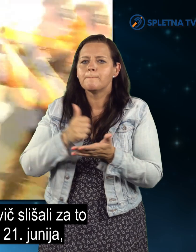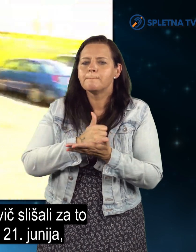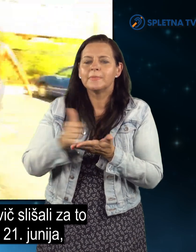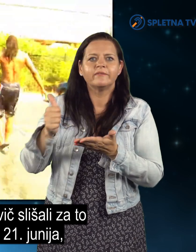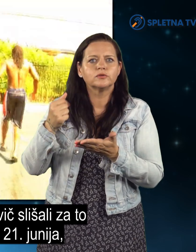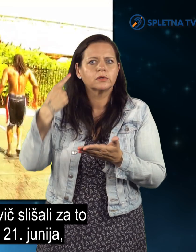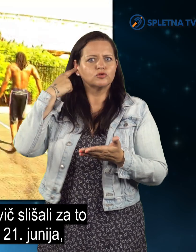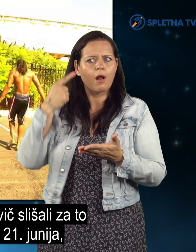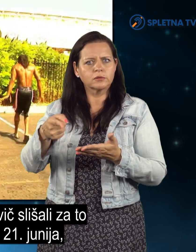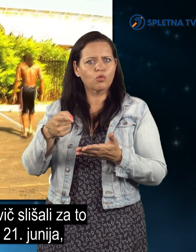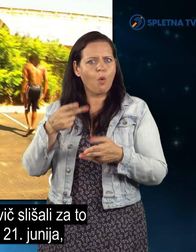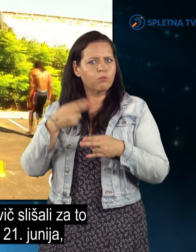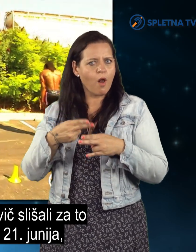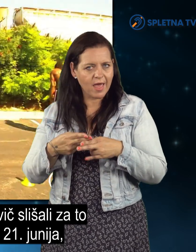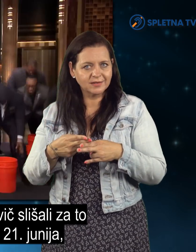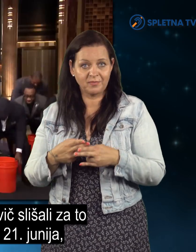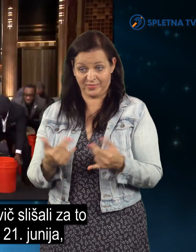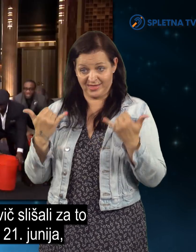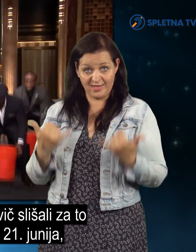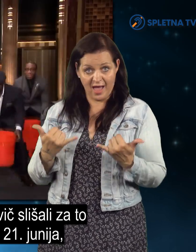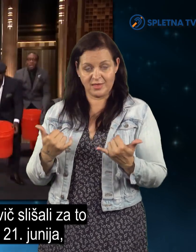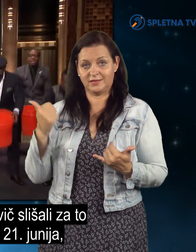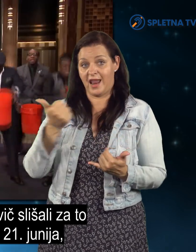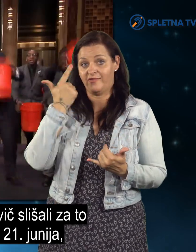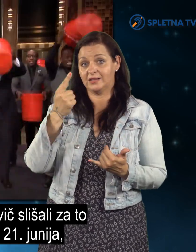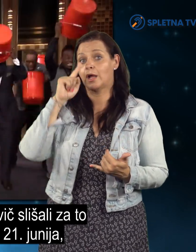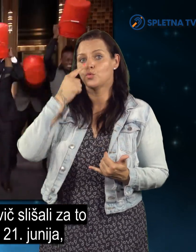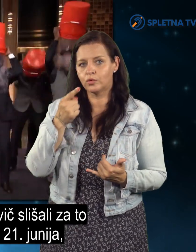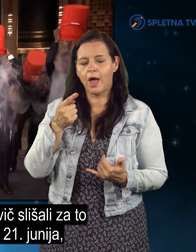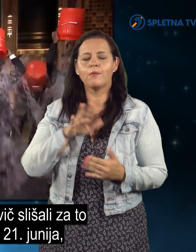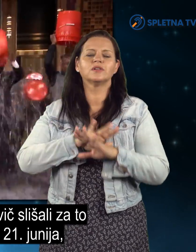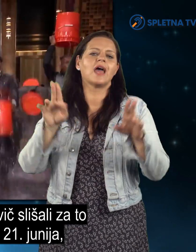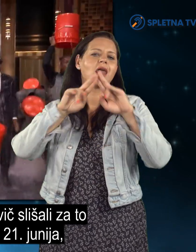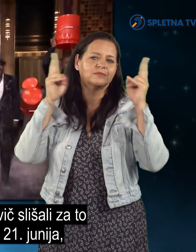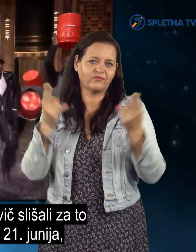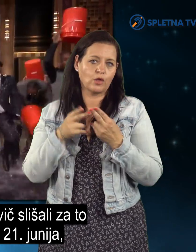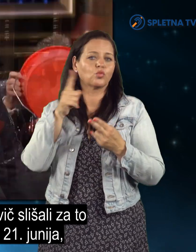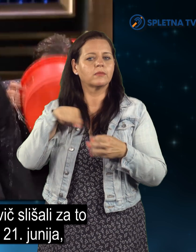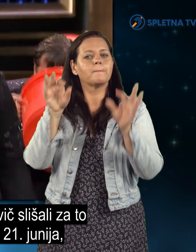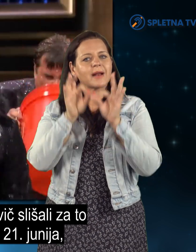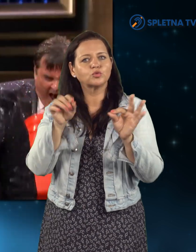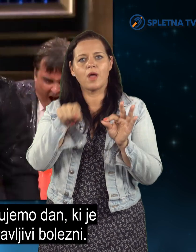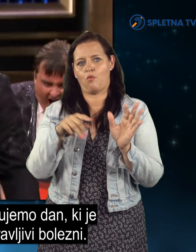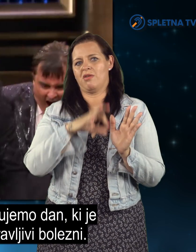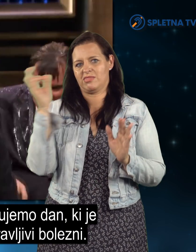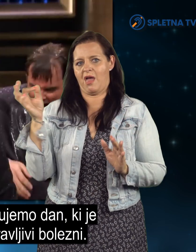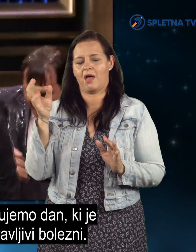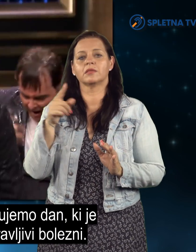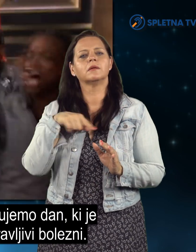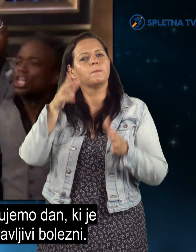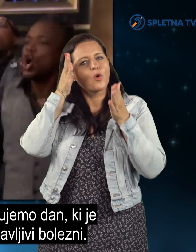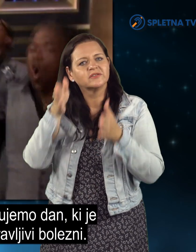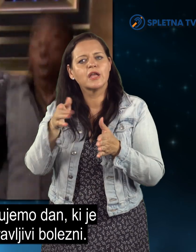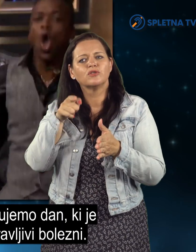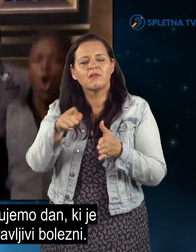prvič slišali za to bolezen. Danes, 21. junija, po celem svetu praznujemo dan, ki je